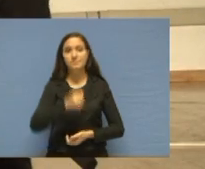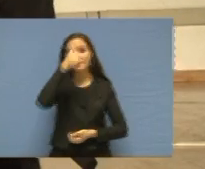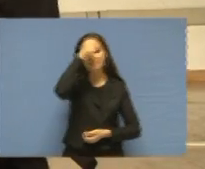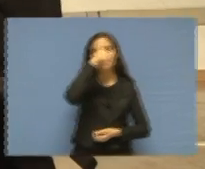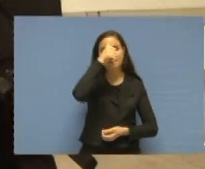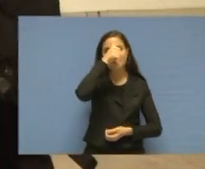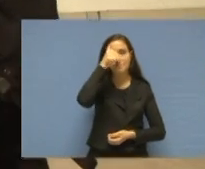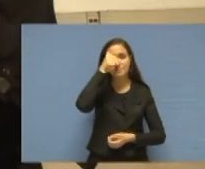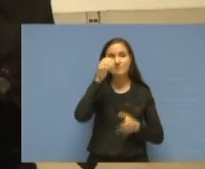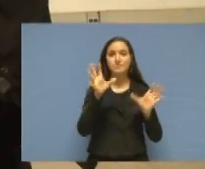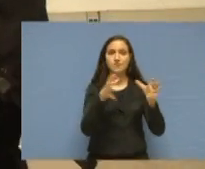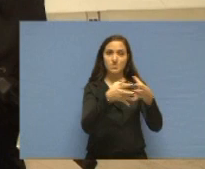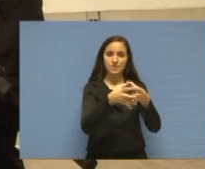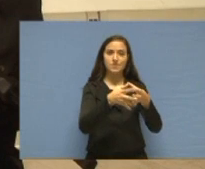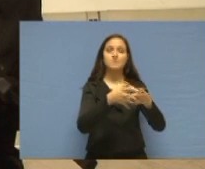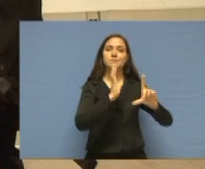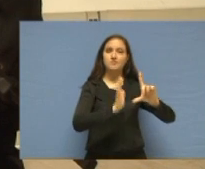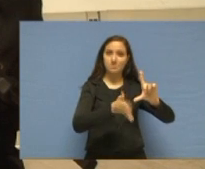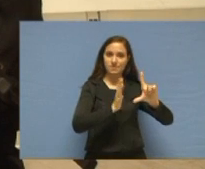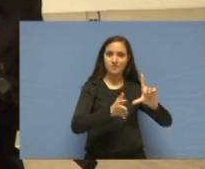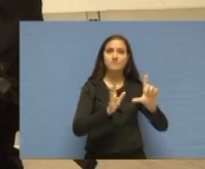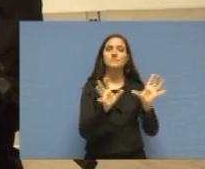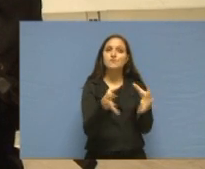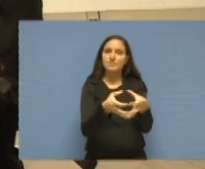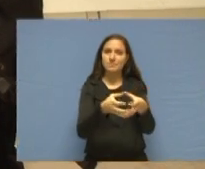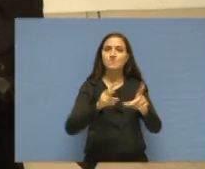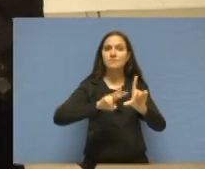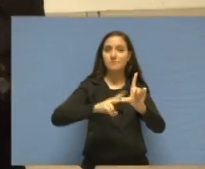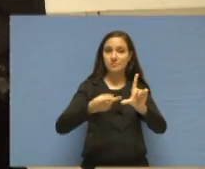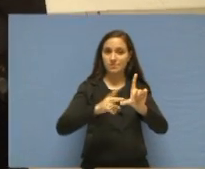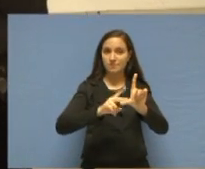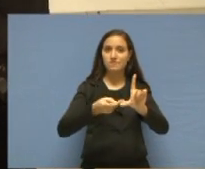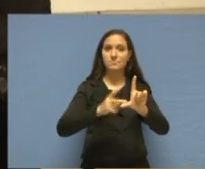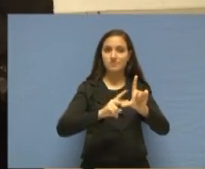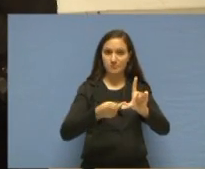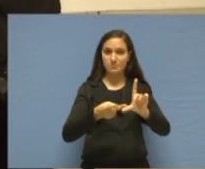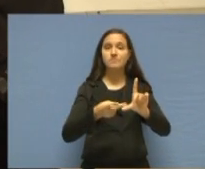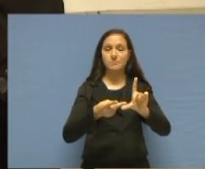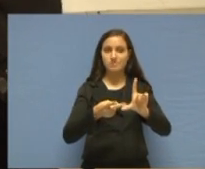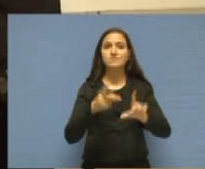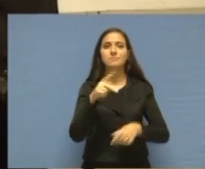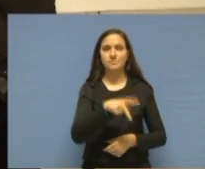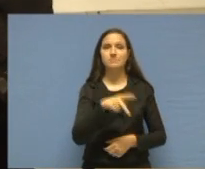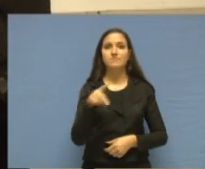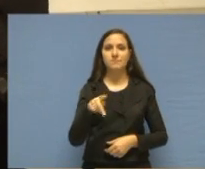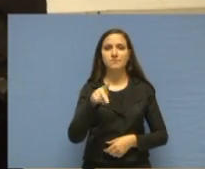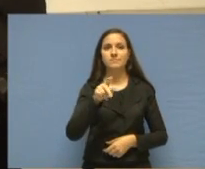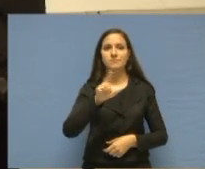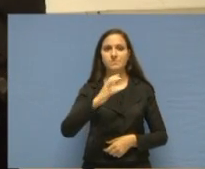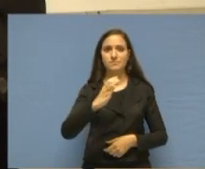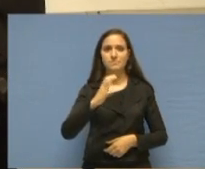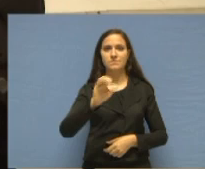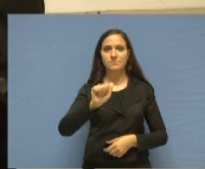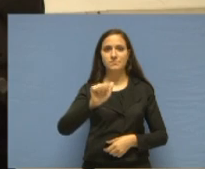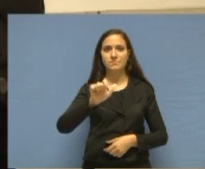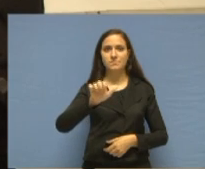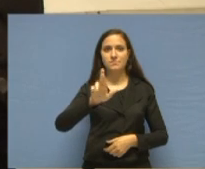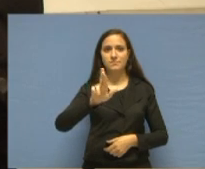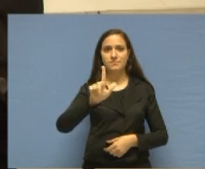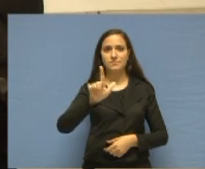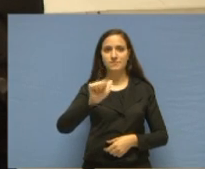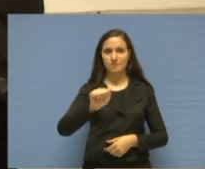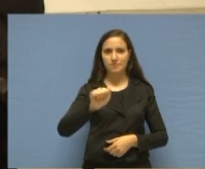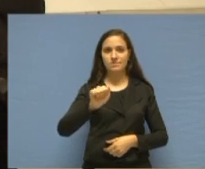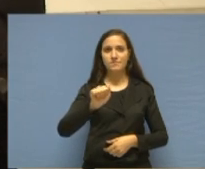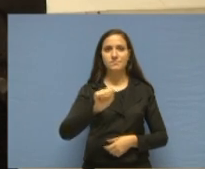Paraninfa das turmas de Letras Libras e Letras Tradução e Interpretação em Libras Português, professora Carla Alves de Araújo,